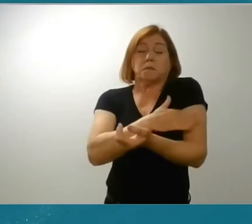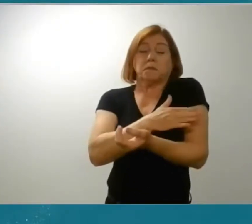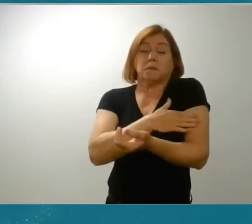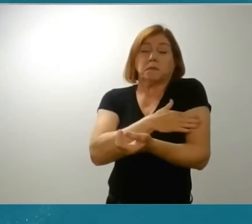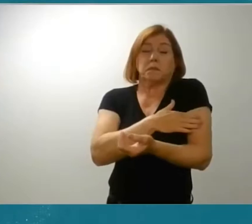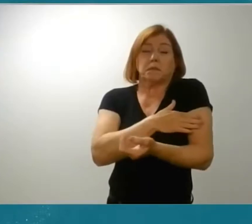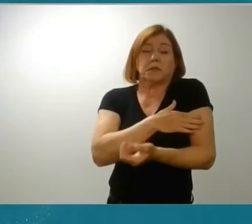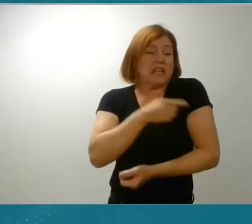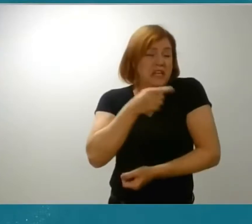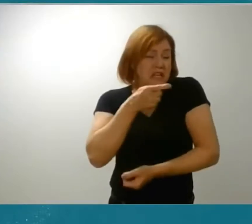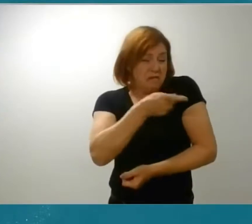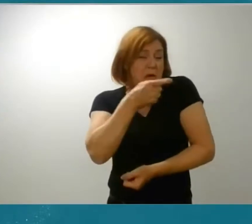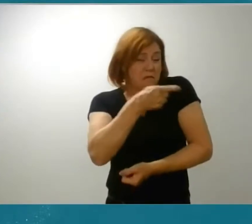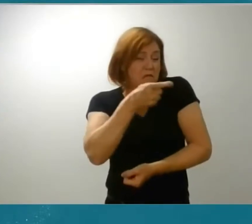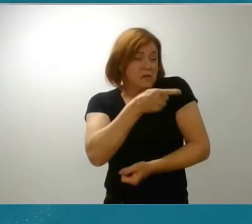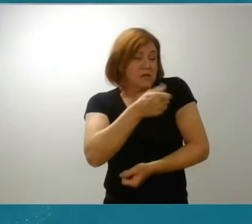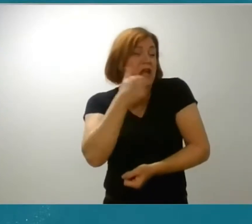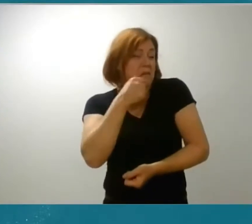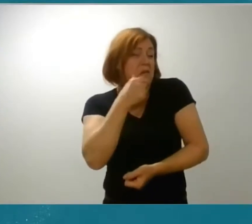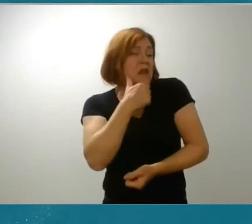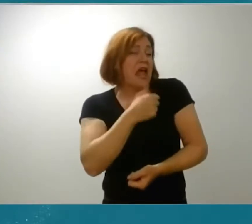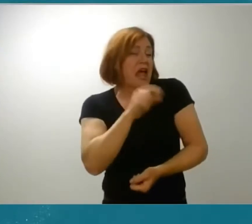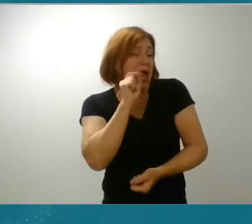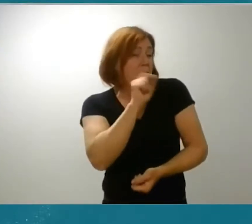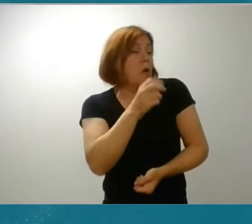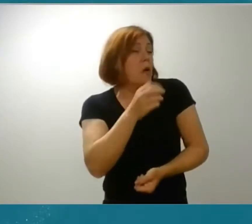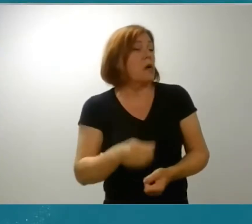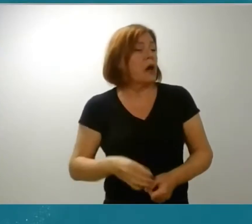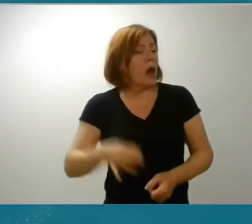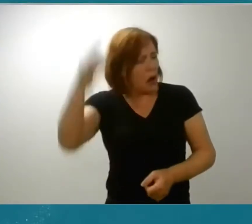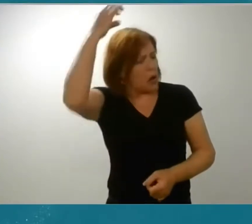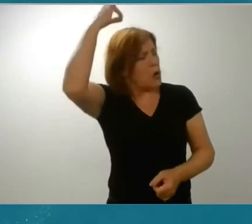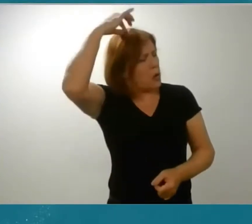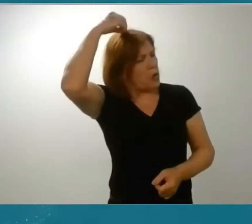isso? Alguém aqui já pensou isso? Já pôs